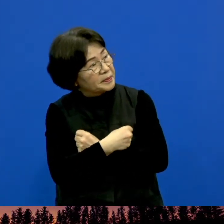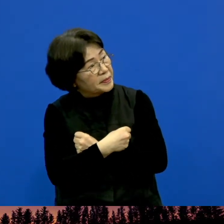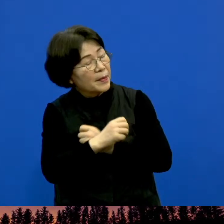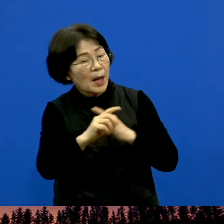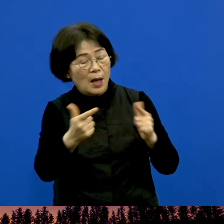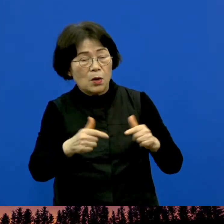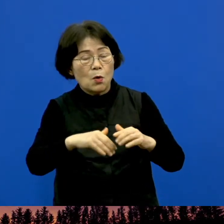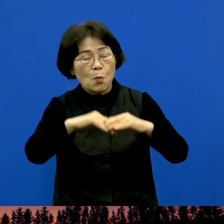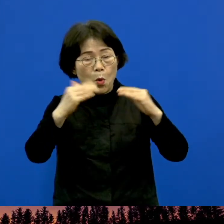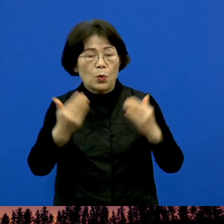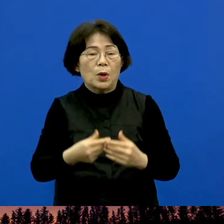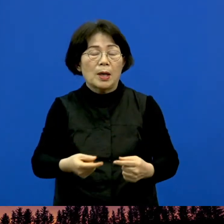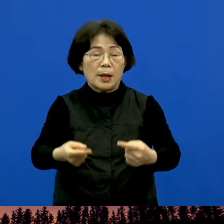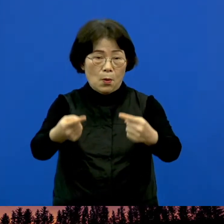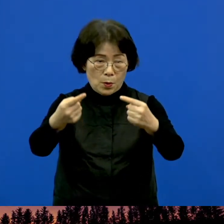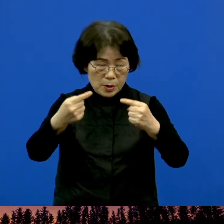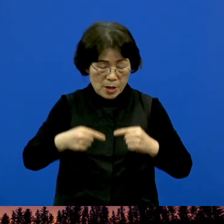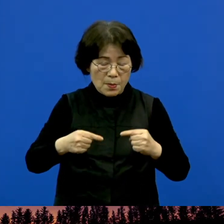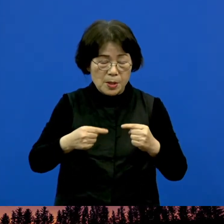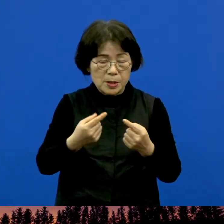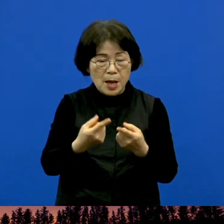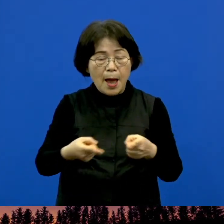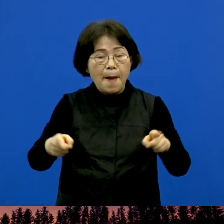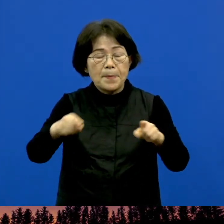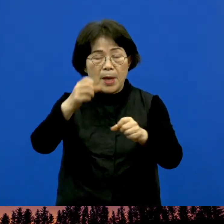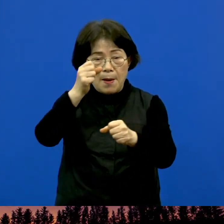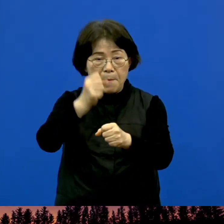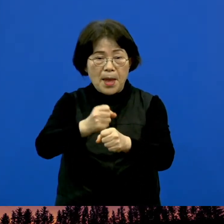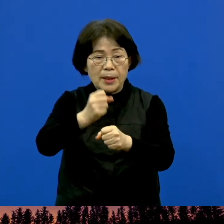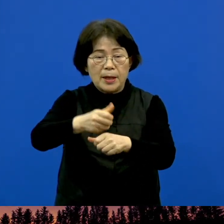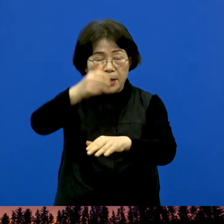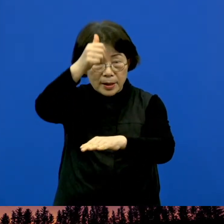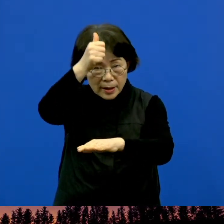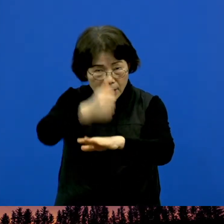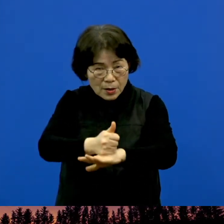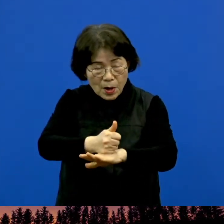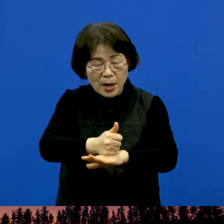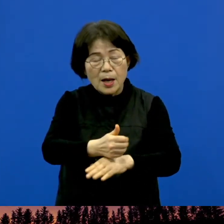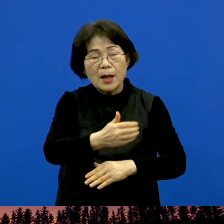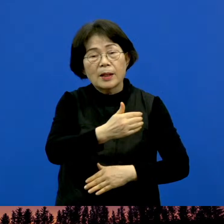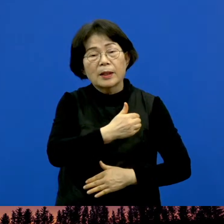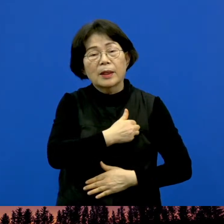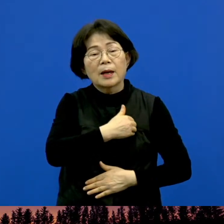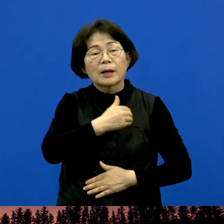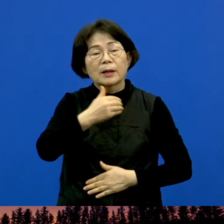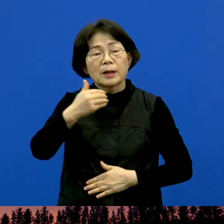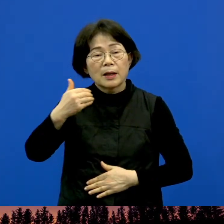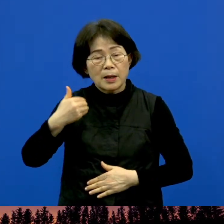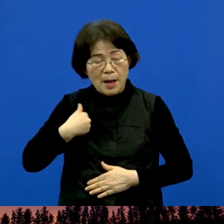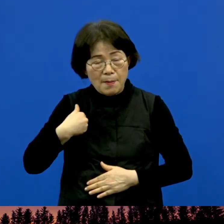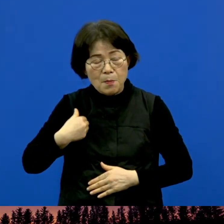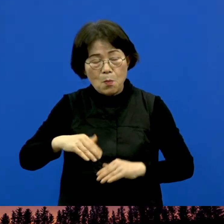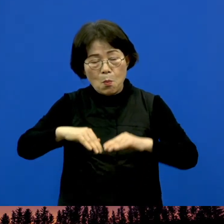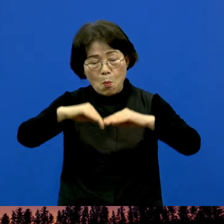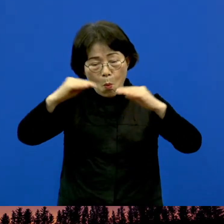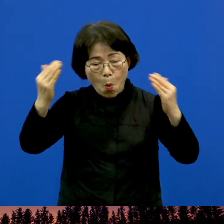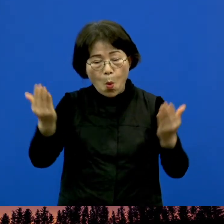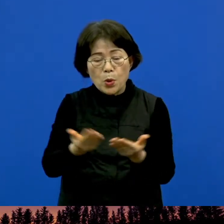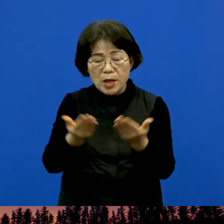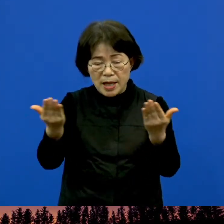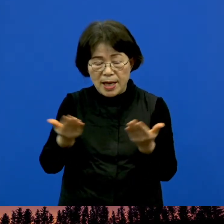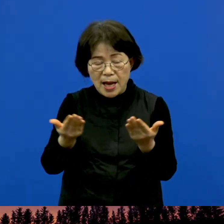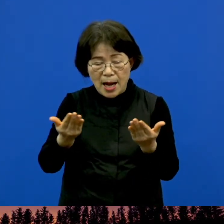모두가 동참하는 함께 만들어가는 그 결과가 이 넉넉함. 모든 일을 하기에 넉넉하여